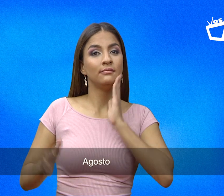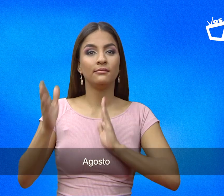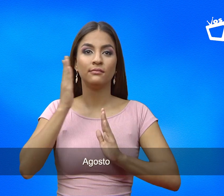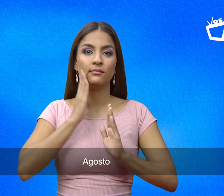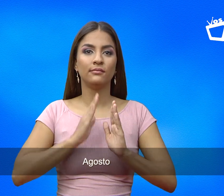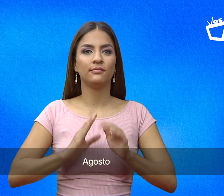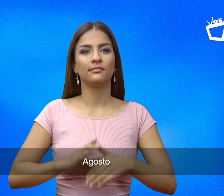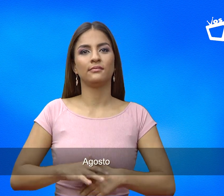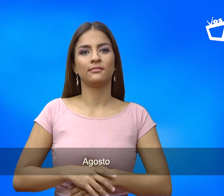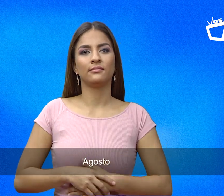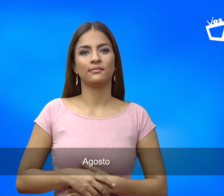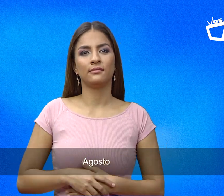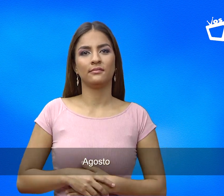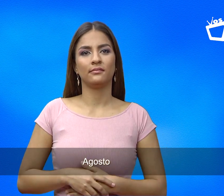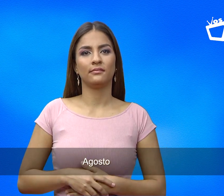y agosto